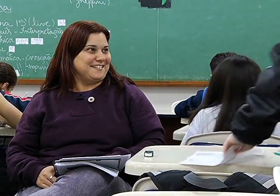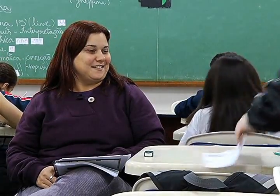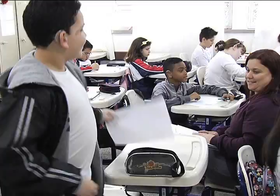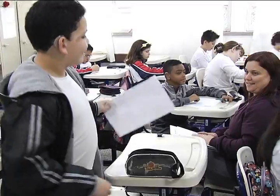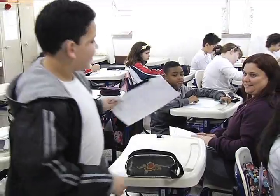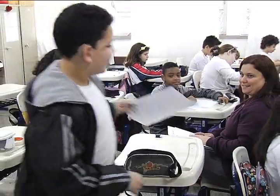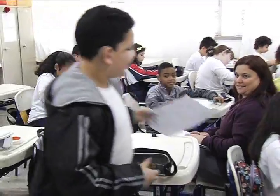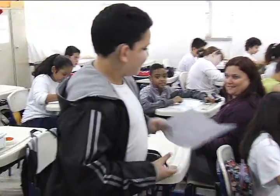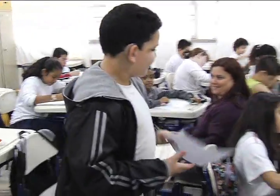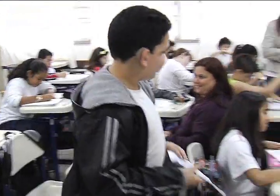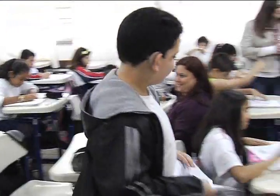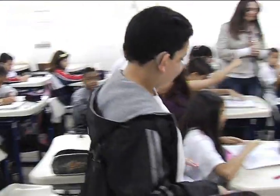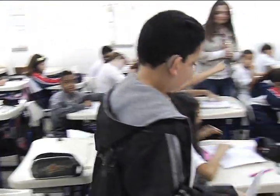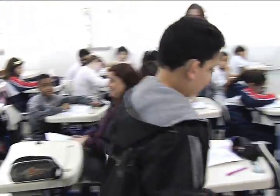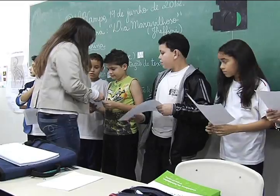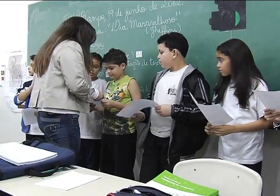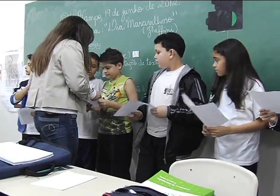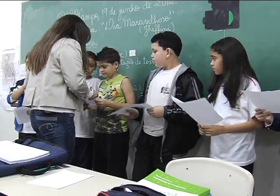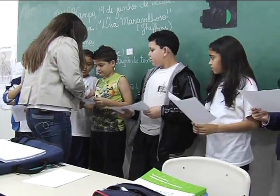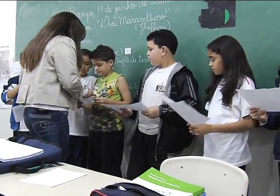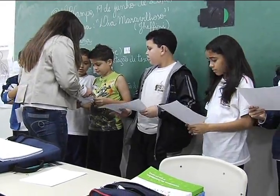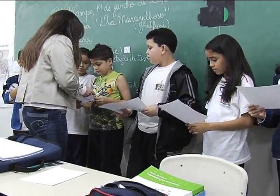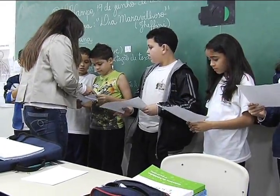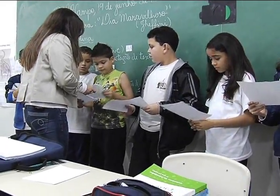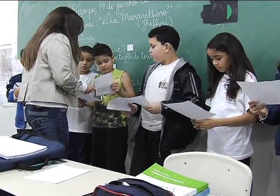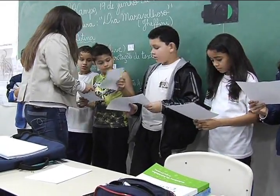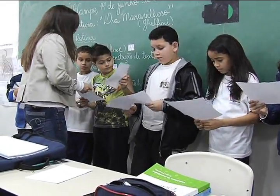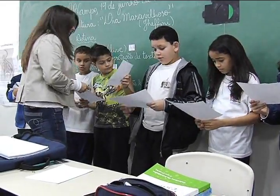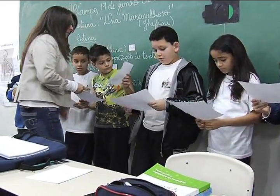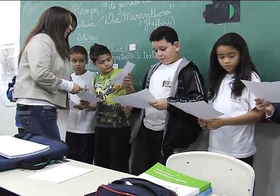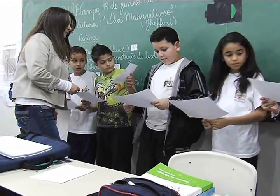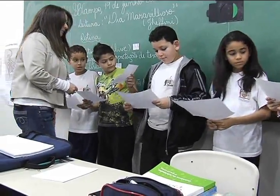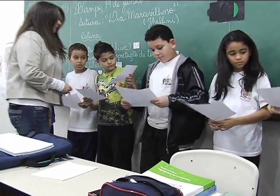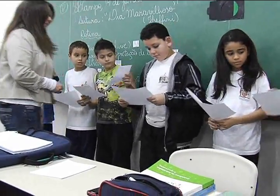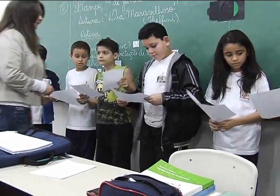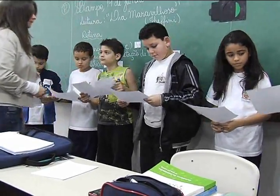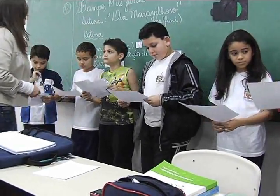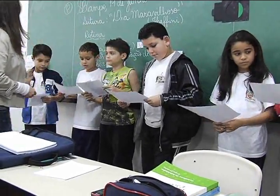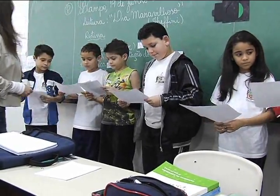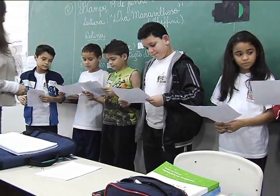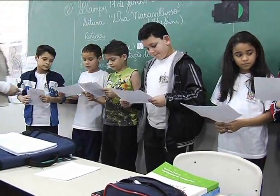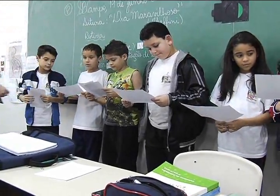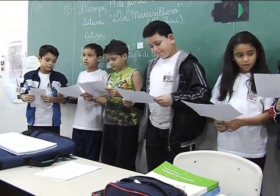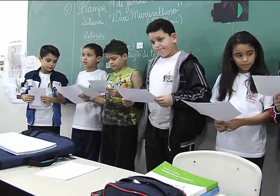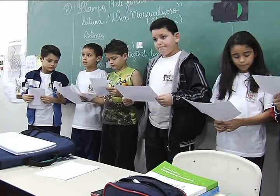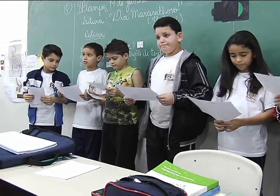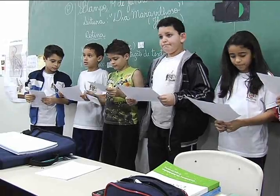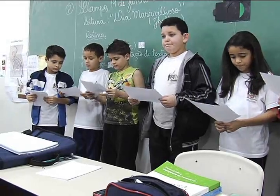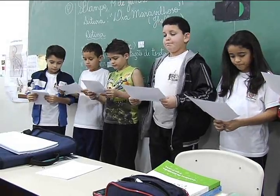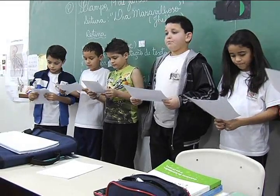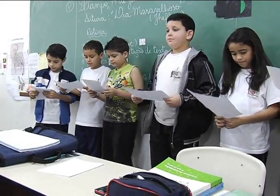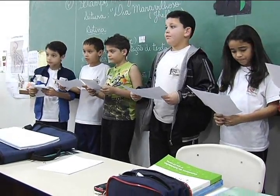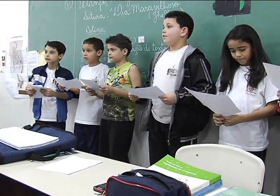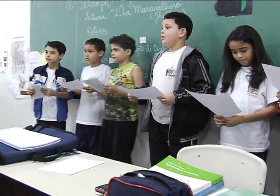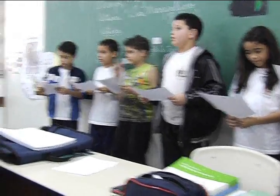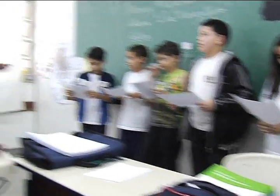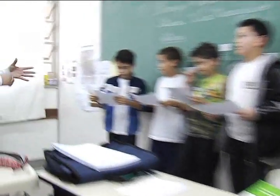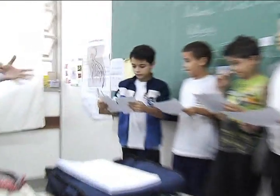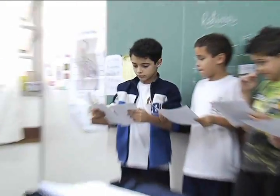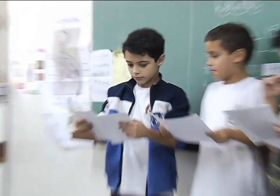Vamos lá, João. Os alunos fazem a leitura da crônica, o Vô Maurício e os livros, do crítico gaúcho e professor